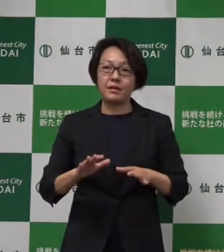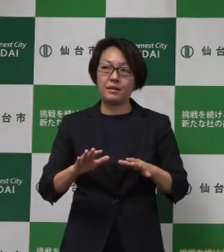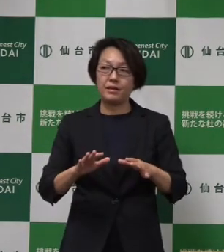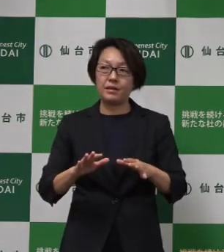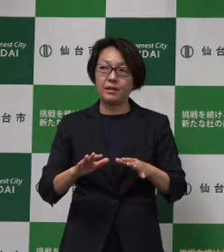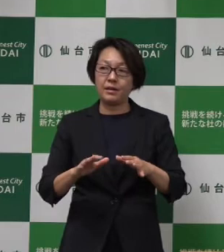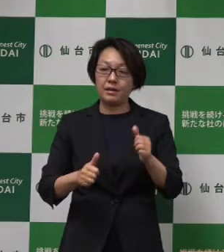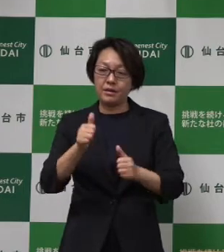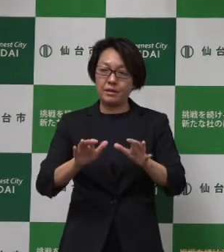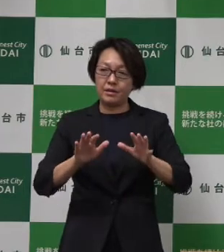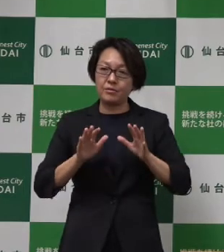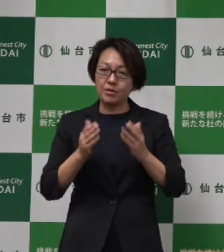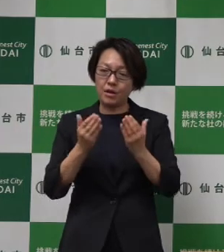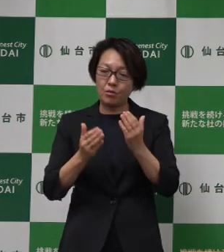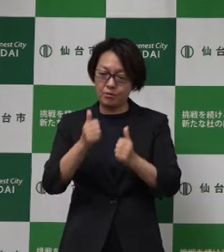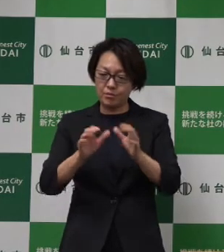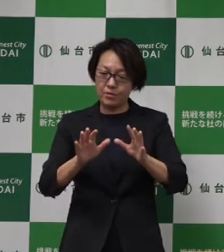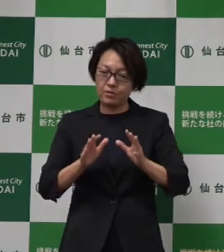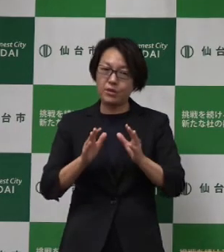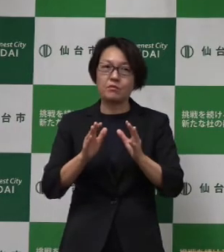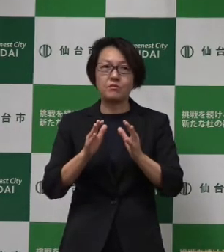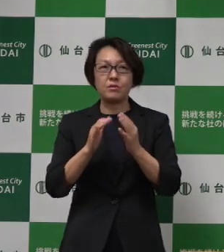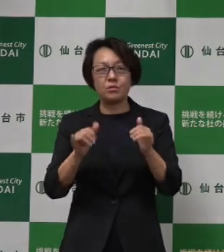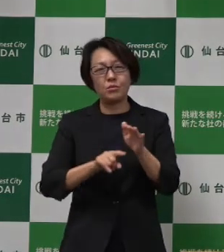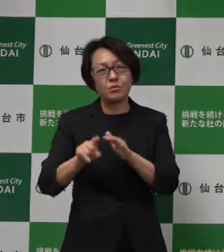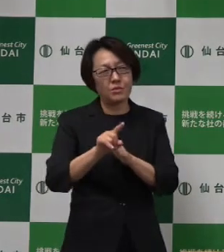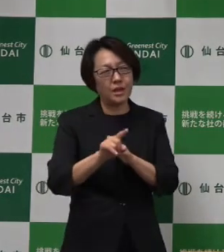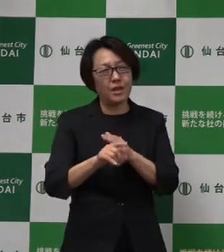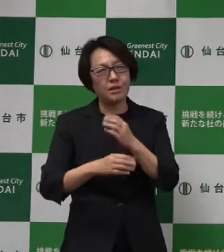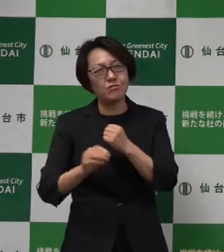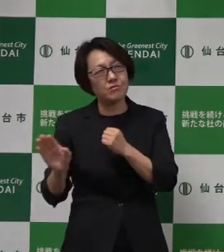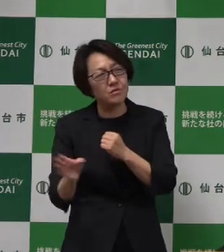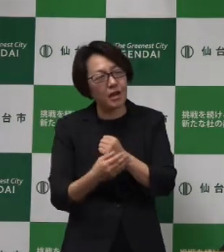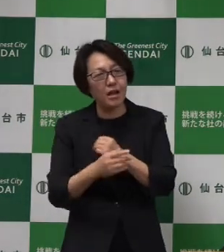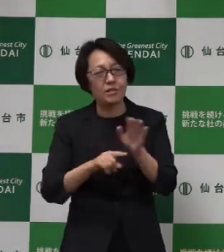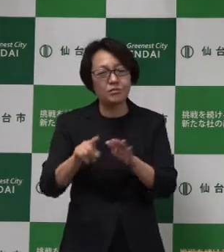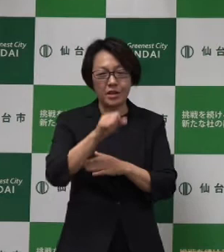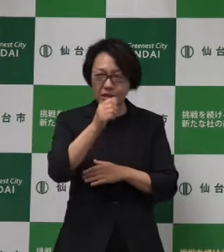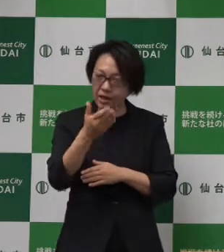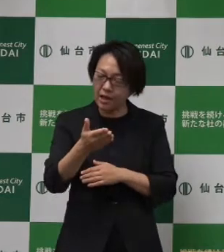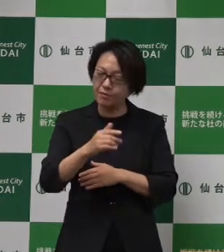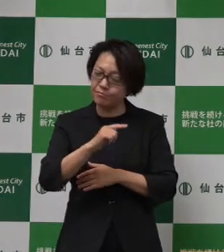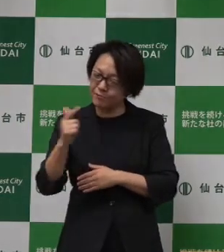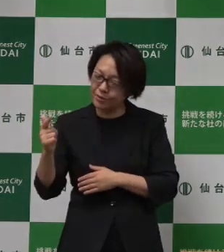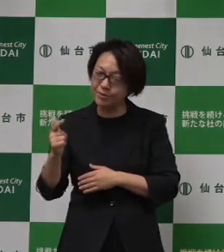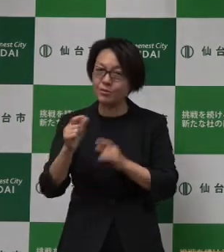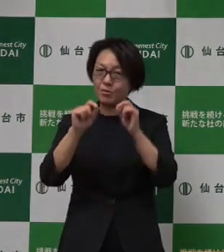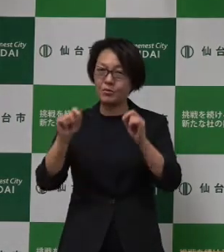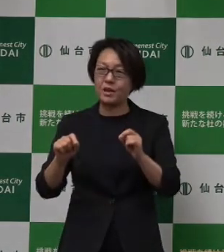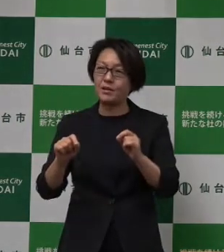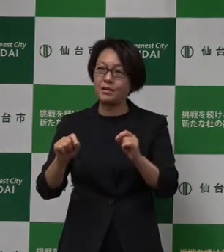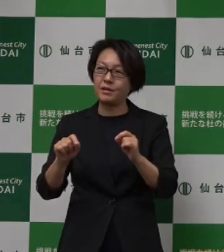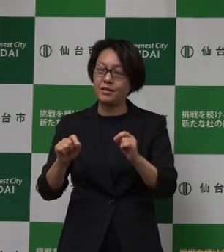を優先してという、この時期から始めるのがいいのかどうかということもございますし、いろいろな状況も見て